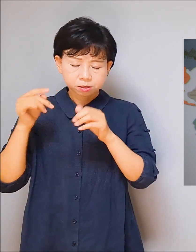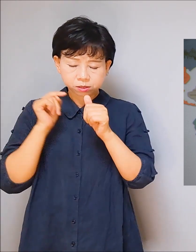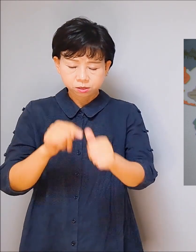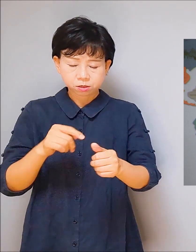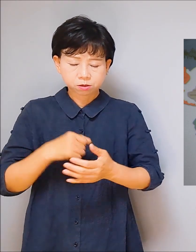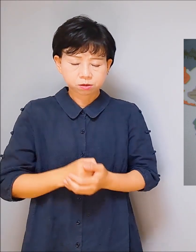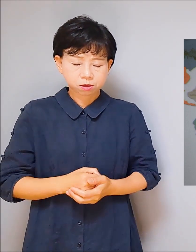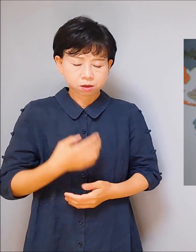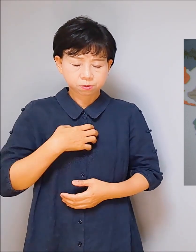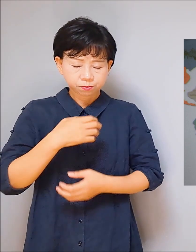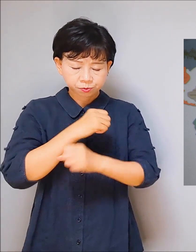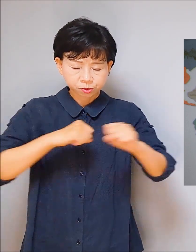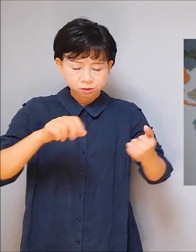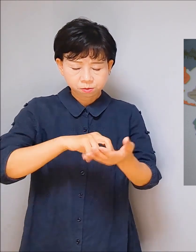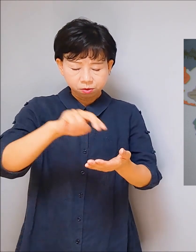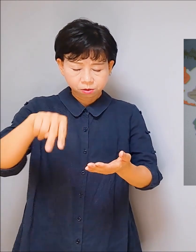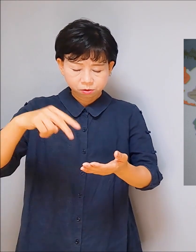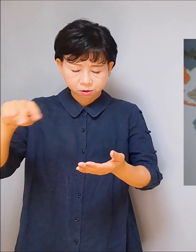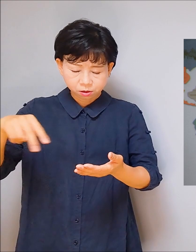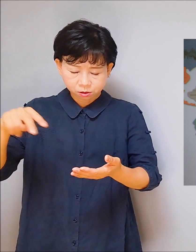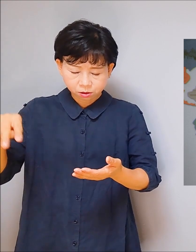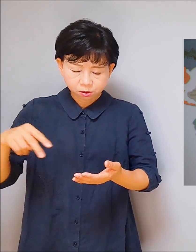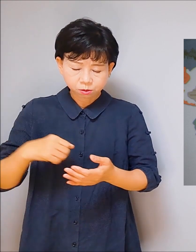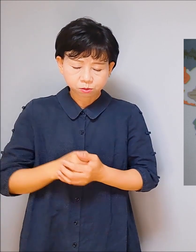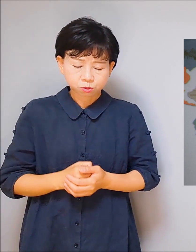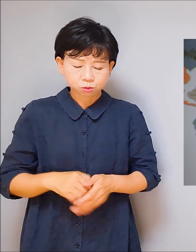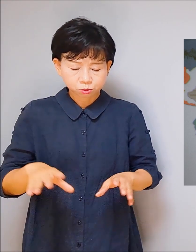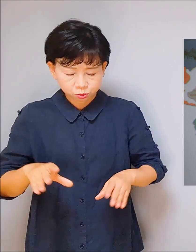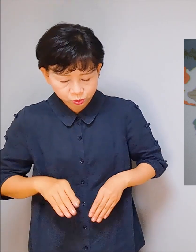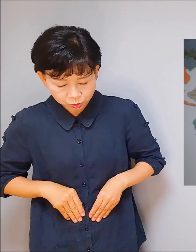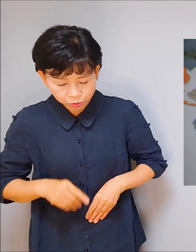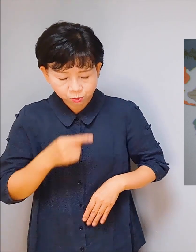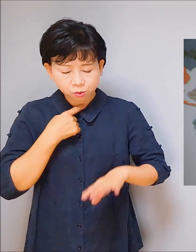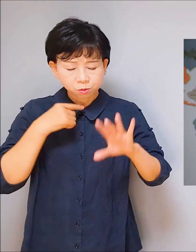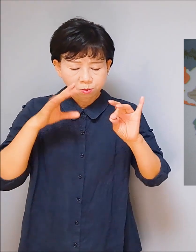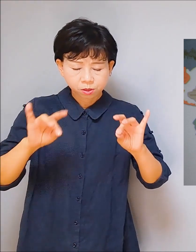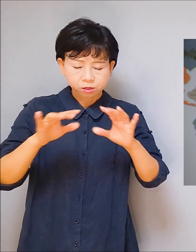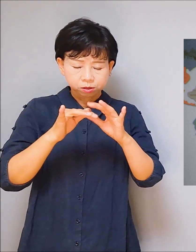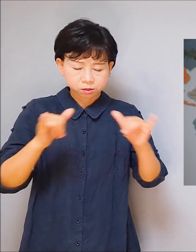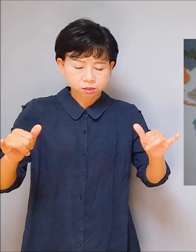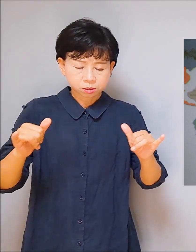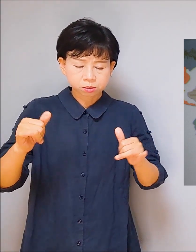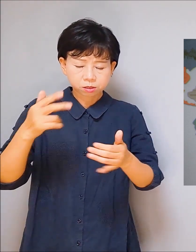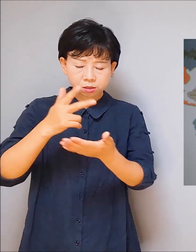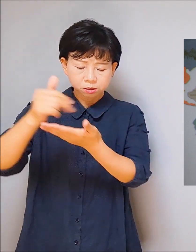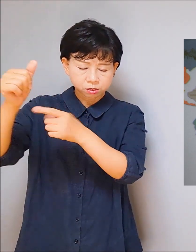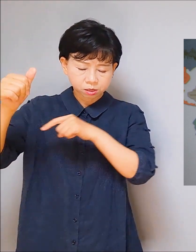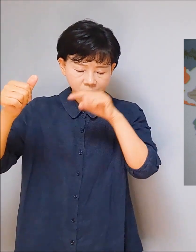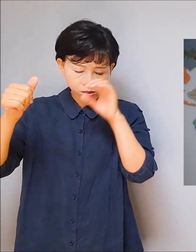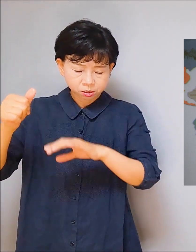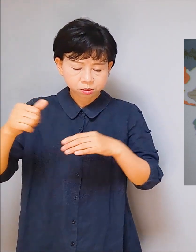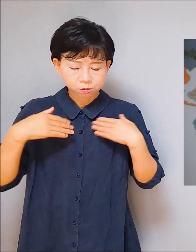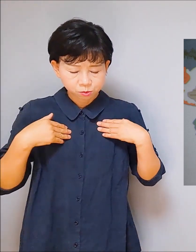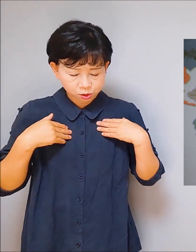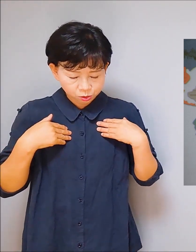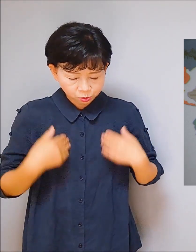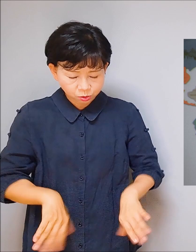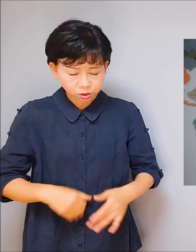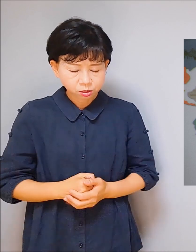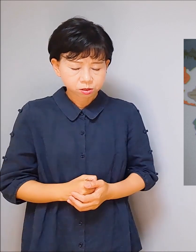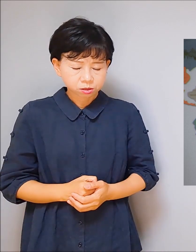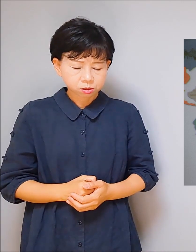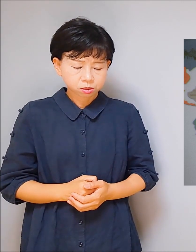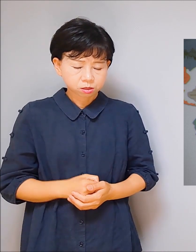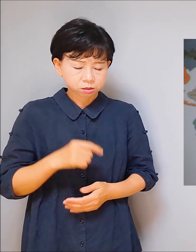방황하며 거주할 성읍을 찾지 못하고 줄이고 목이 말라 그들의 영혼이 그들 안에서 피곤하였도다.